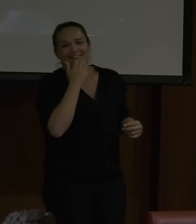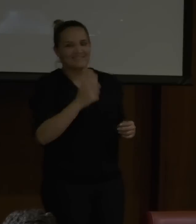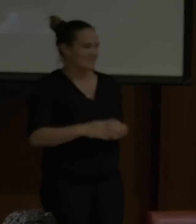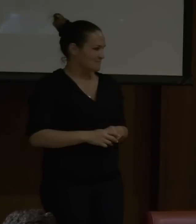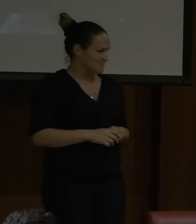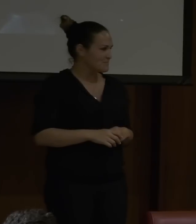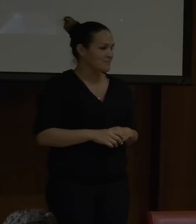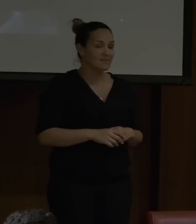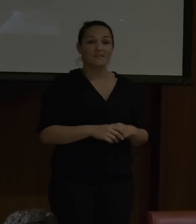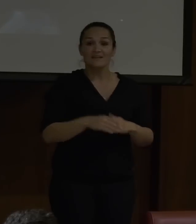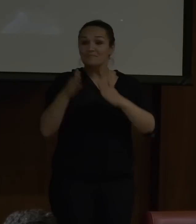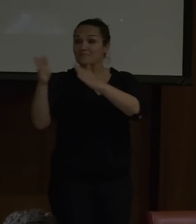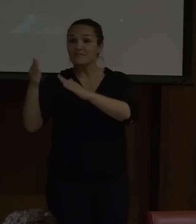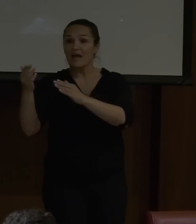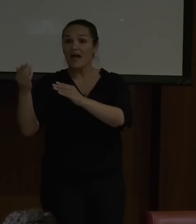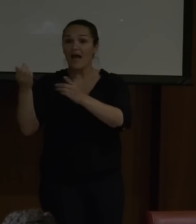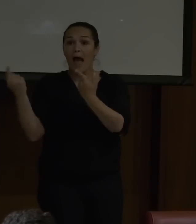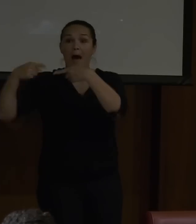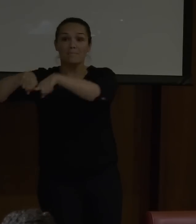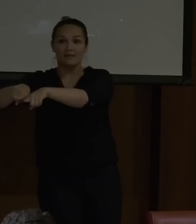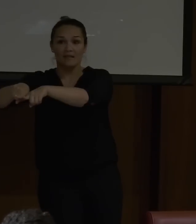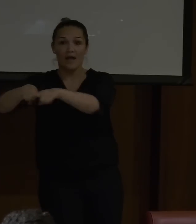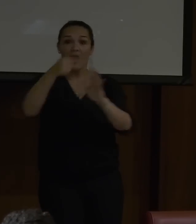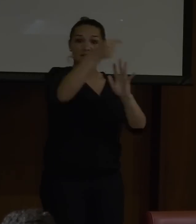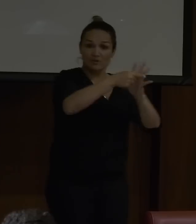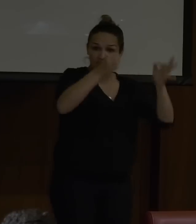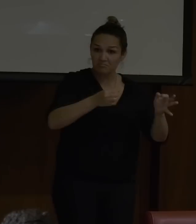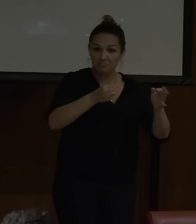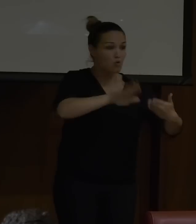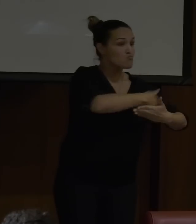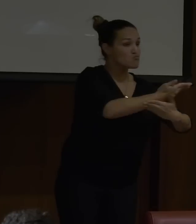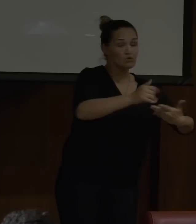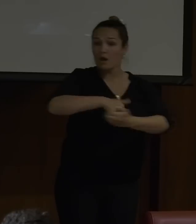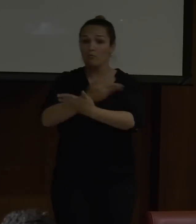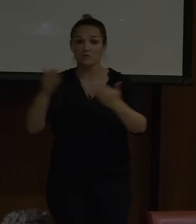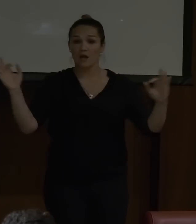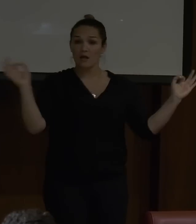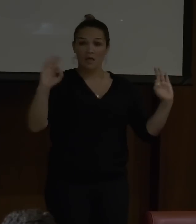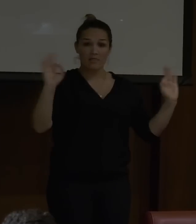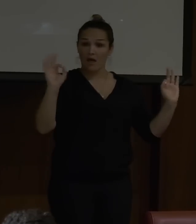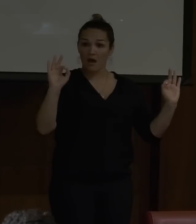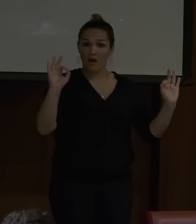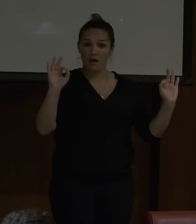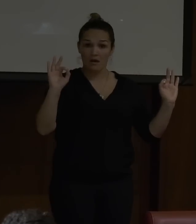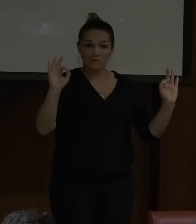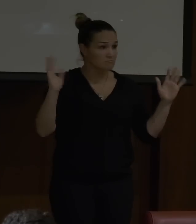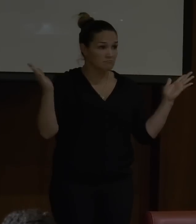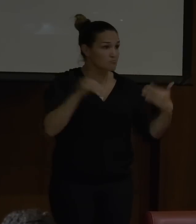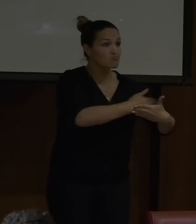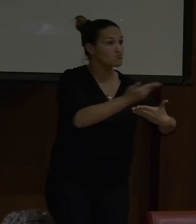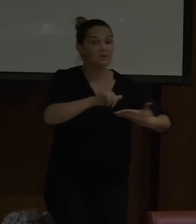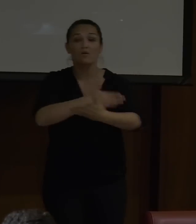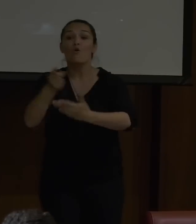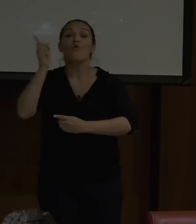Ni a Nelly ni a Clementina les compuso canto, entre otras cosas porque Leandro, cuando le